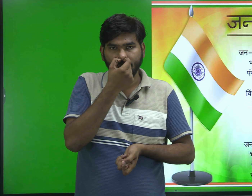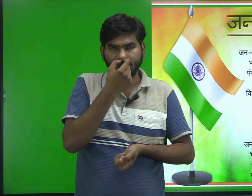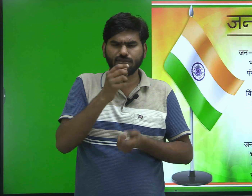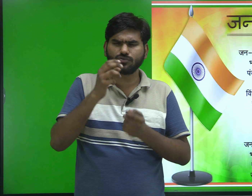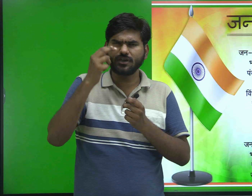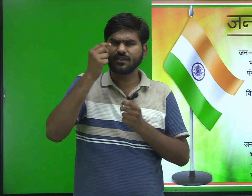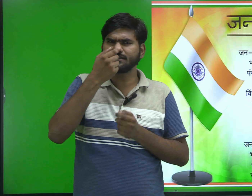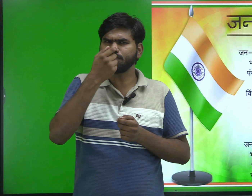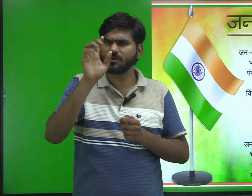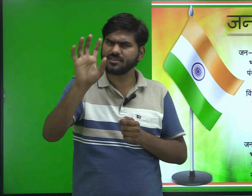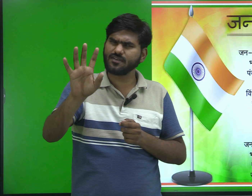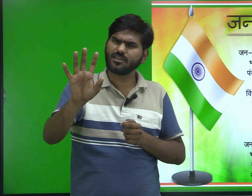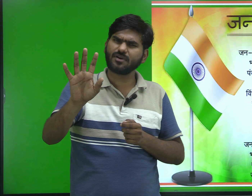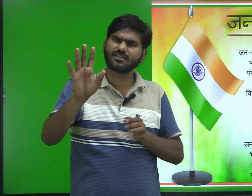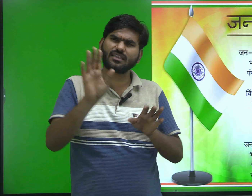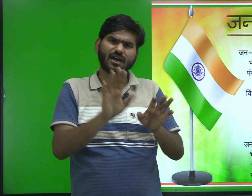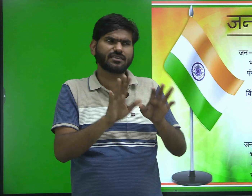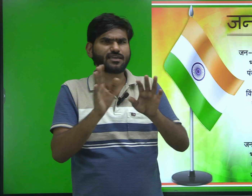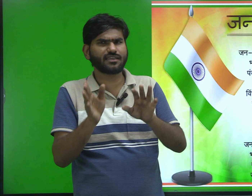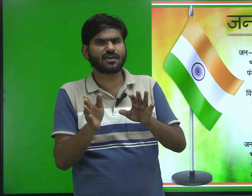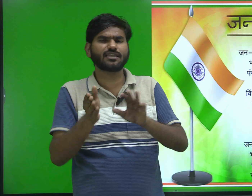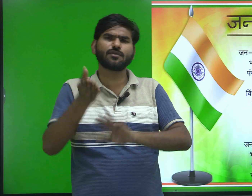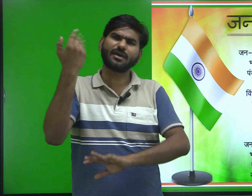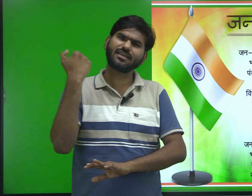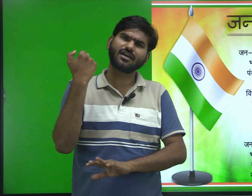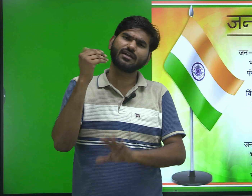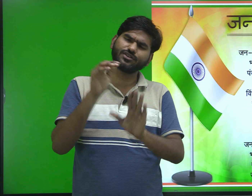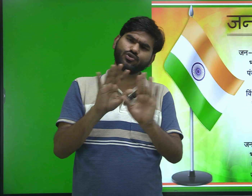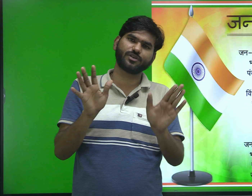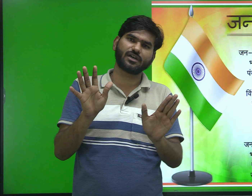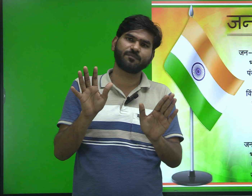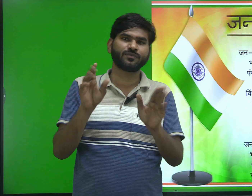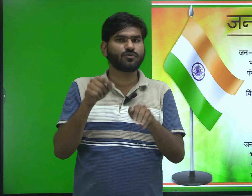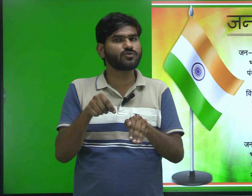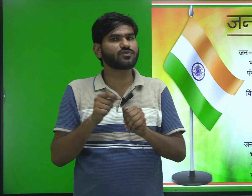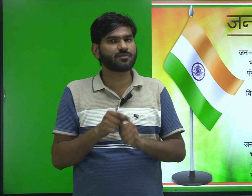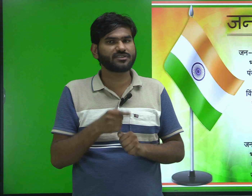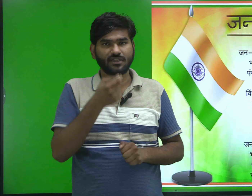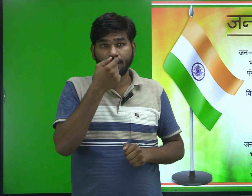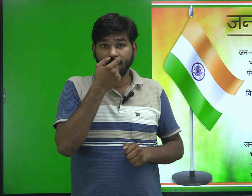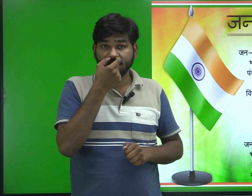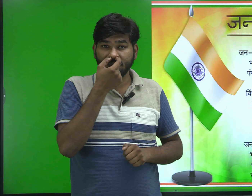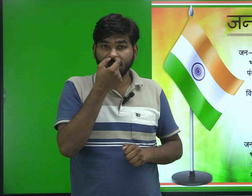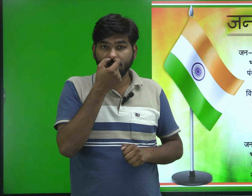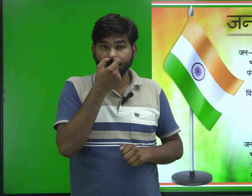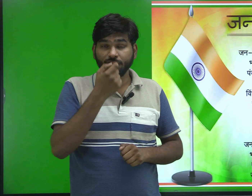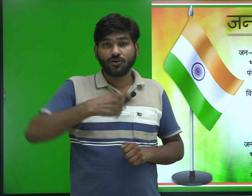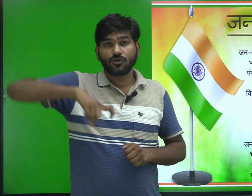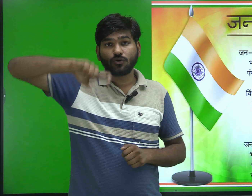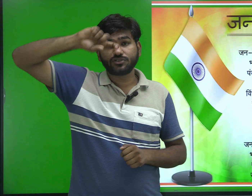तो एक कंसेप्ट समझने वाली बात है, लगाते नहीं लगाते, पहले लगाते, जो भी था उसको समझिए। सिंध, गुजरात,